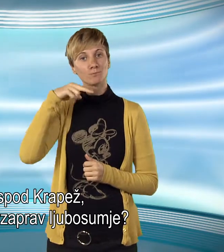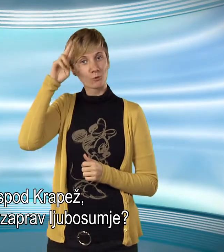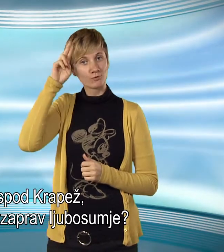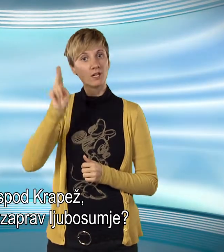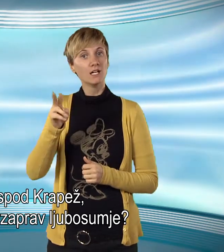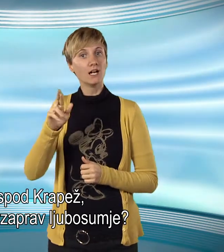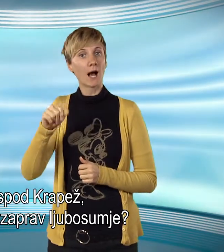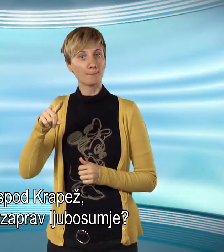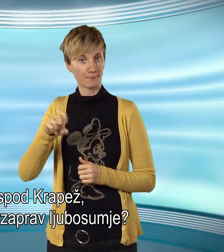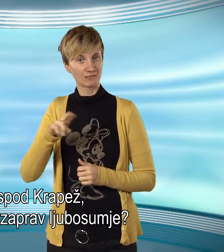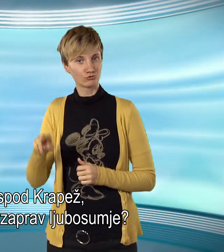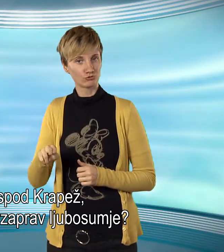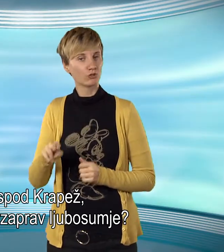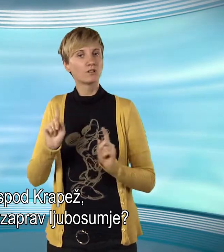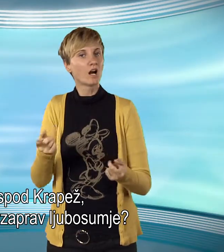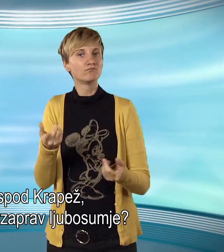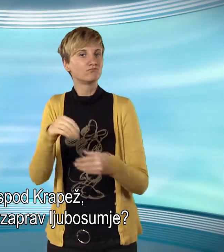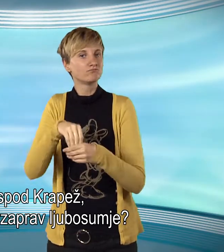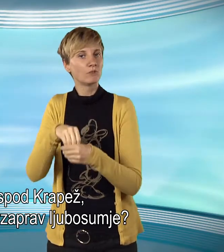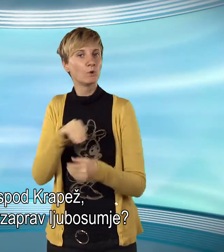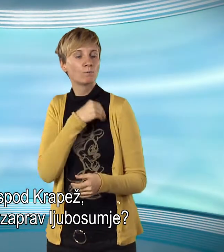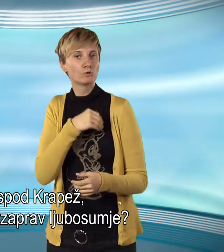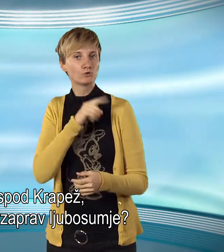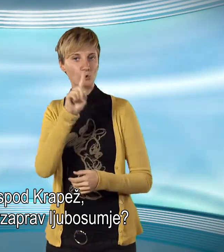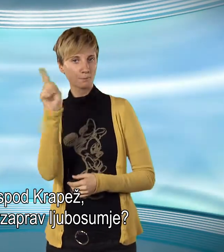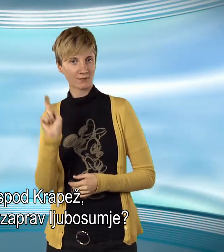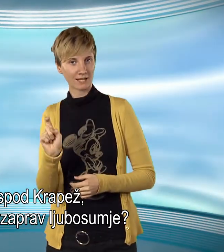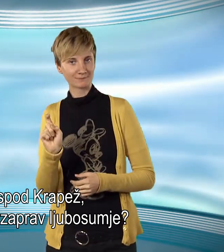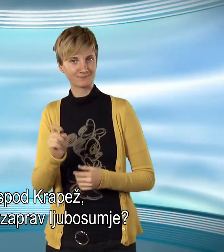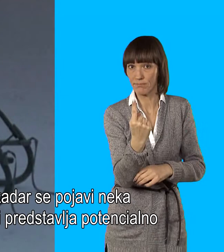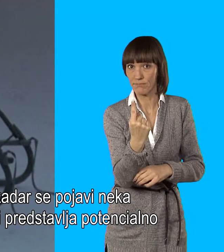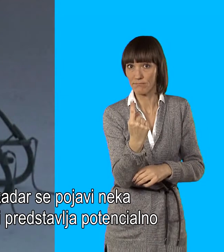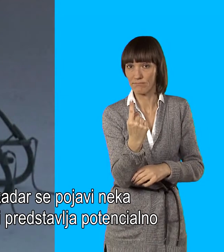Gospod Krapež, kaj je pravzaprav ljubosumje?